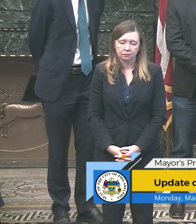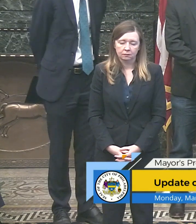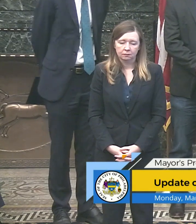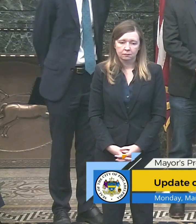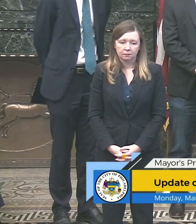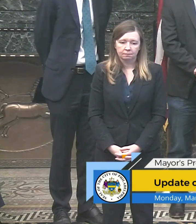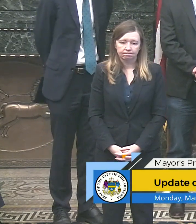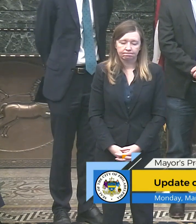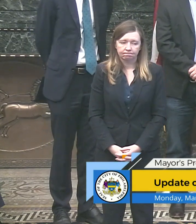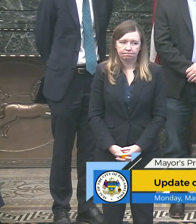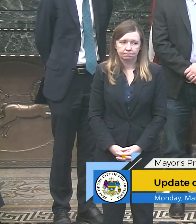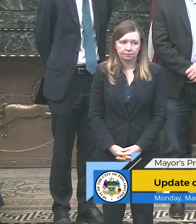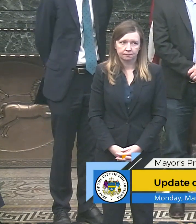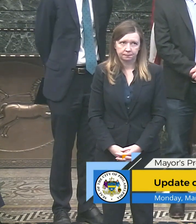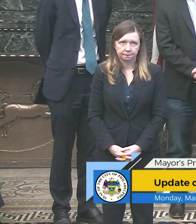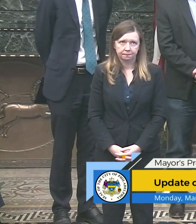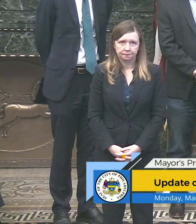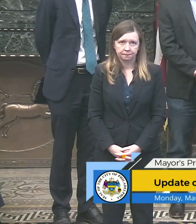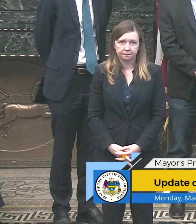Listo. En cuanto